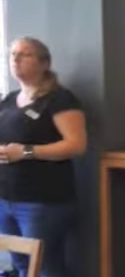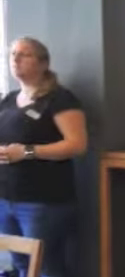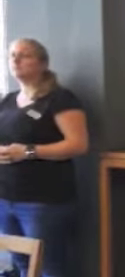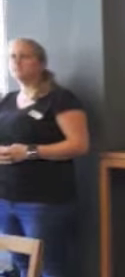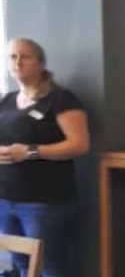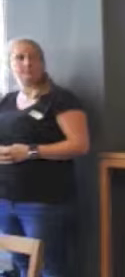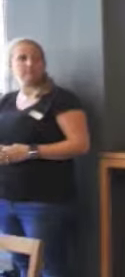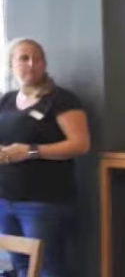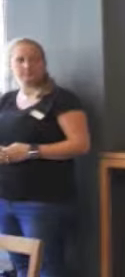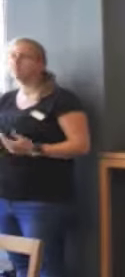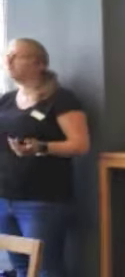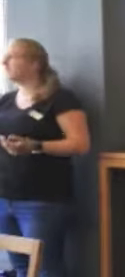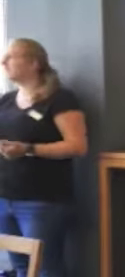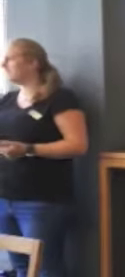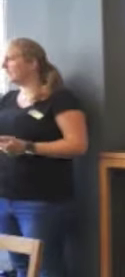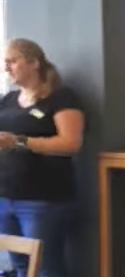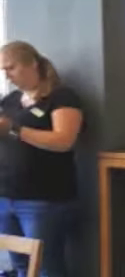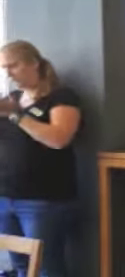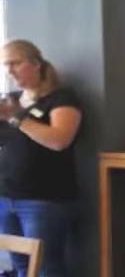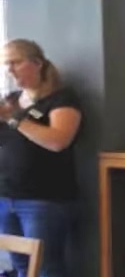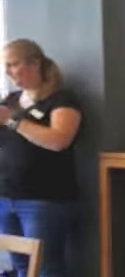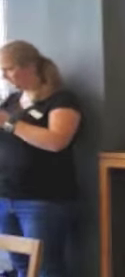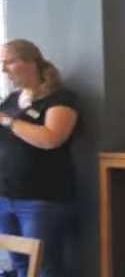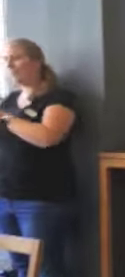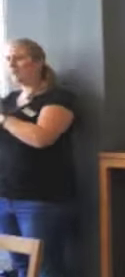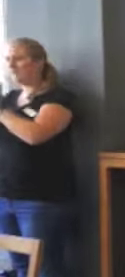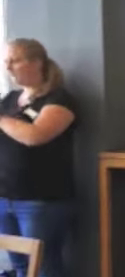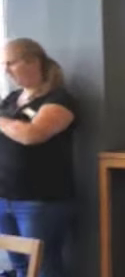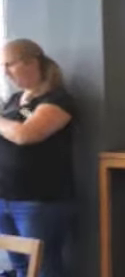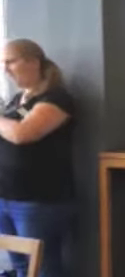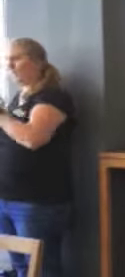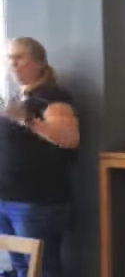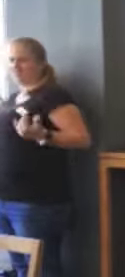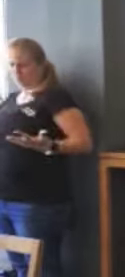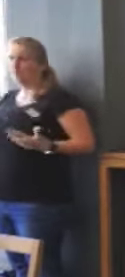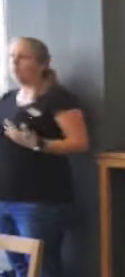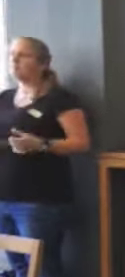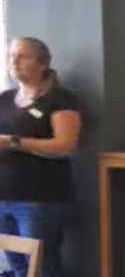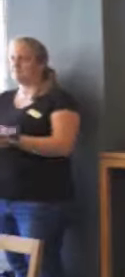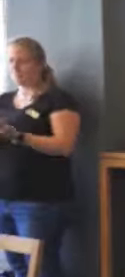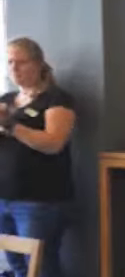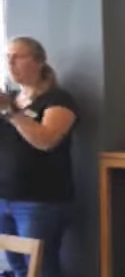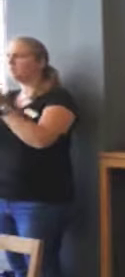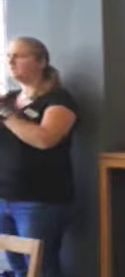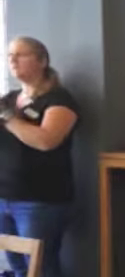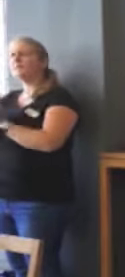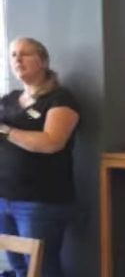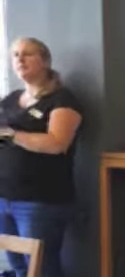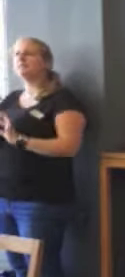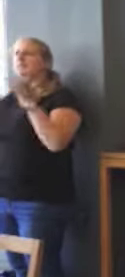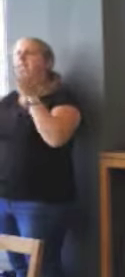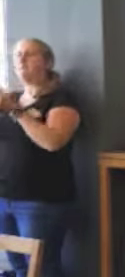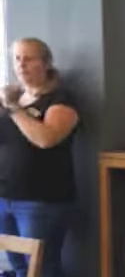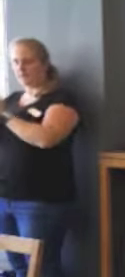Så det borde att kunna gifta ihop de här 2 delarna som man misslyckas med i dagens arbetsmarknadspolitik och näringslivspolitik väldigt